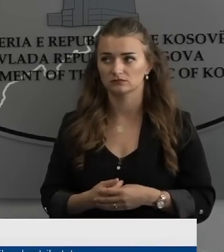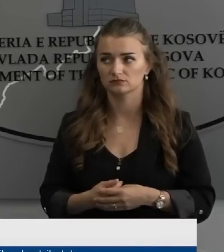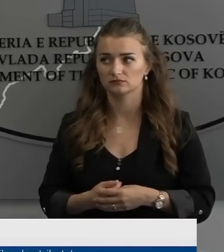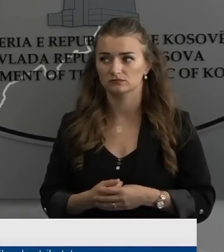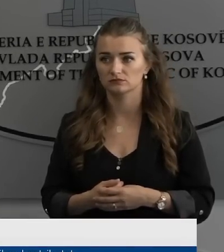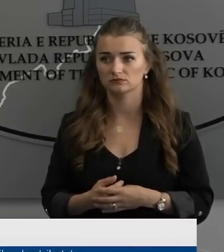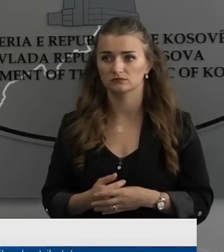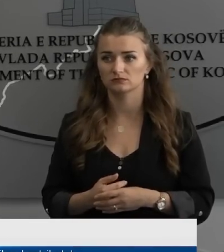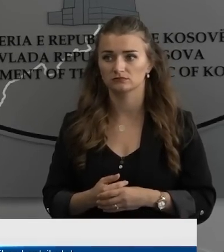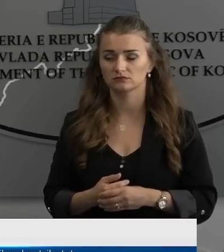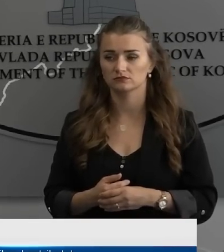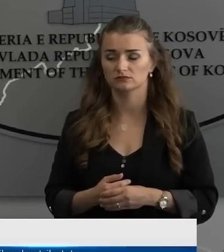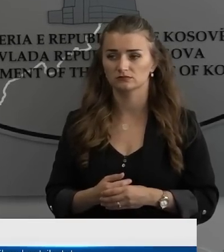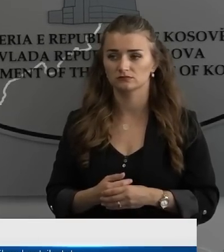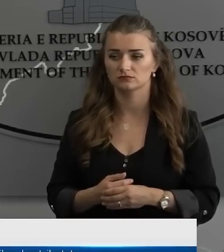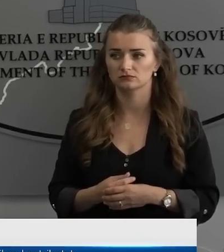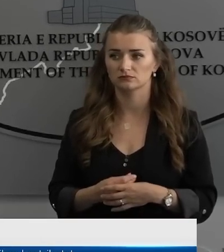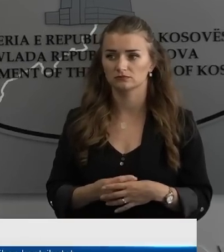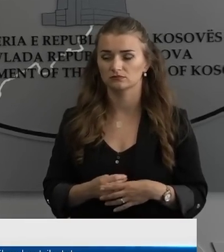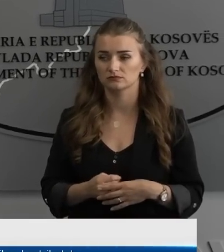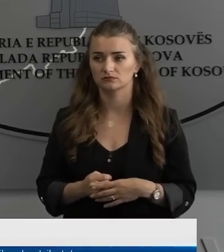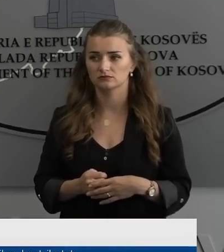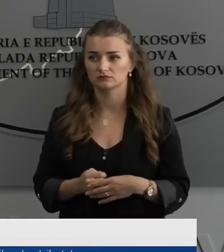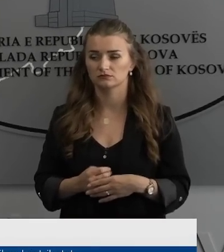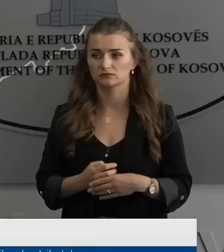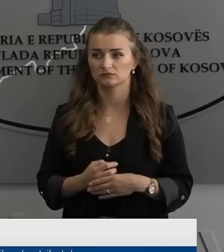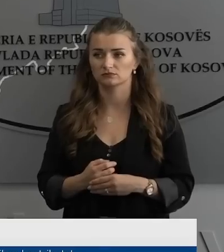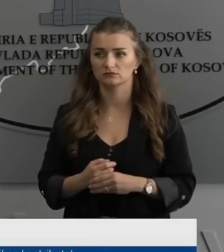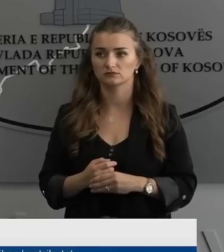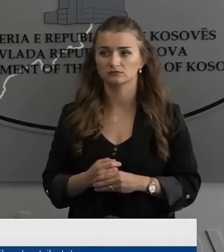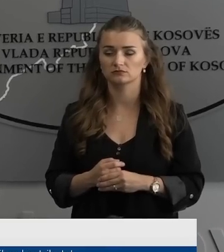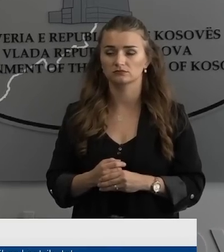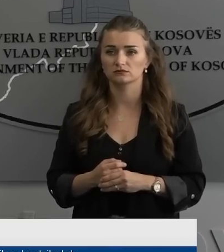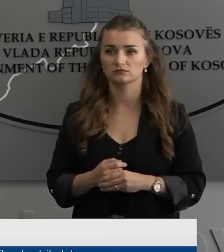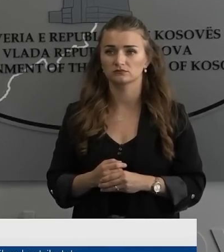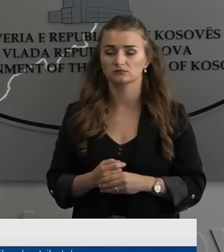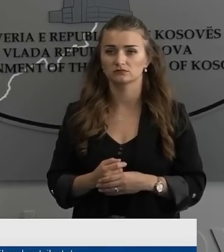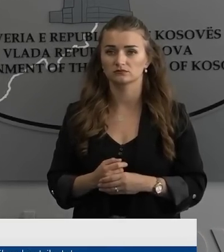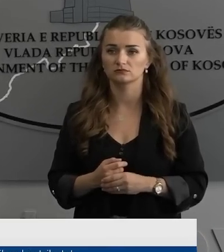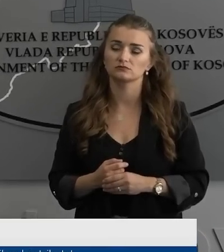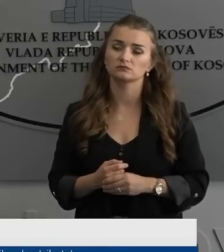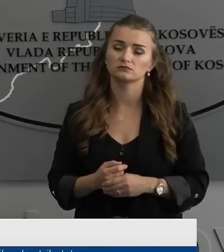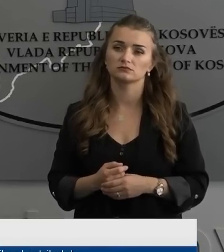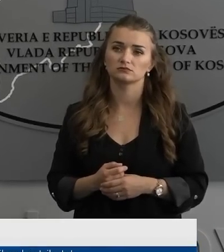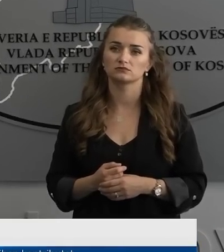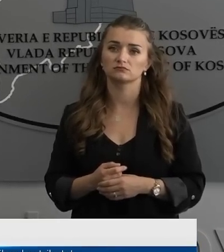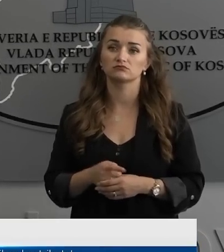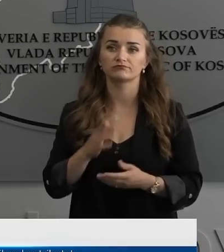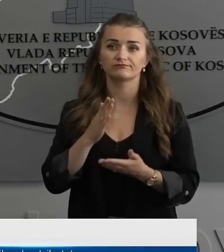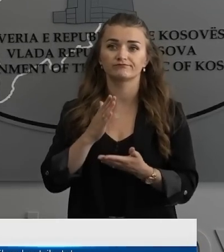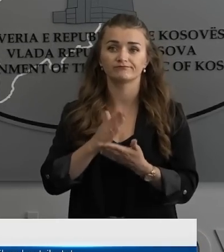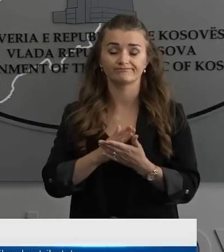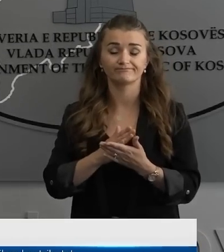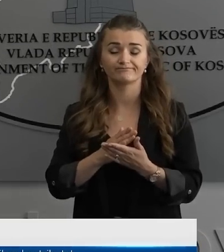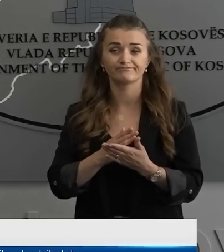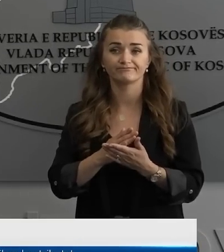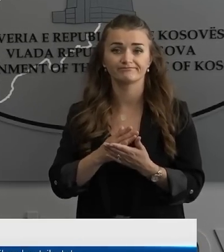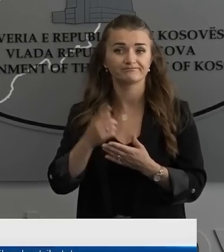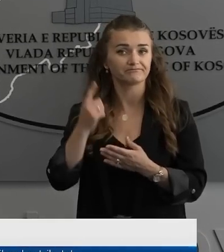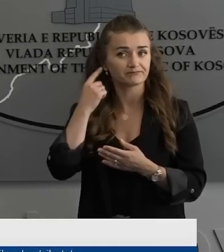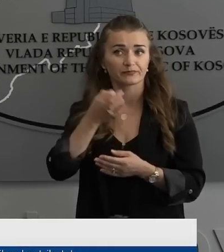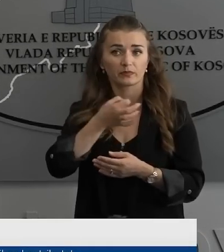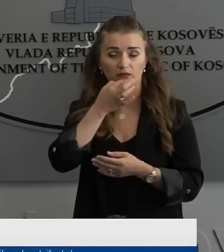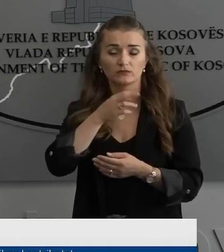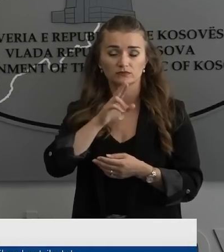Jam Arta Sopi, gazetare nga Copi.com. Zotri Kurti, është para lajmëru që kryeministri i Shqipërisë Edi Rama nesër ka me qëndru në